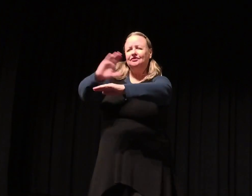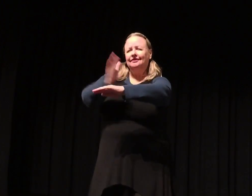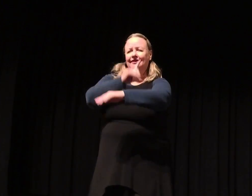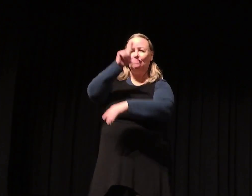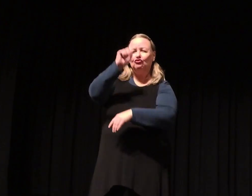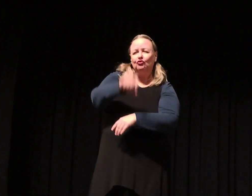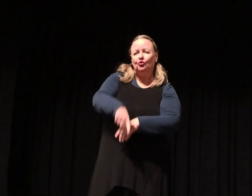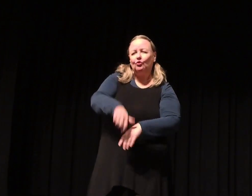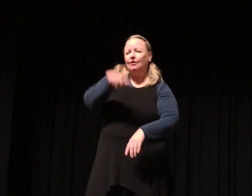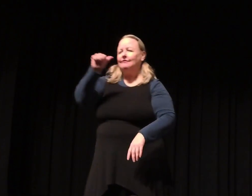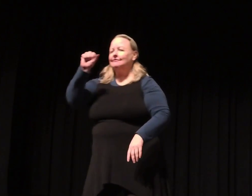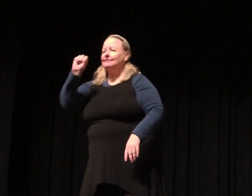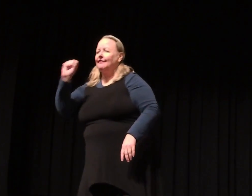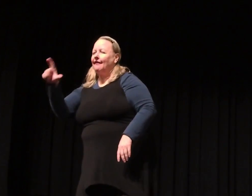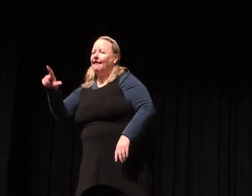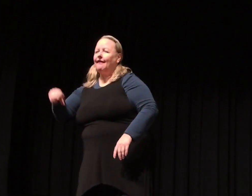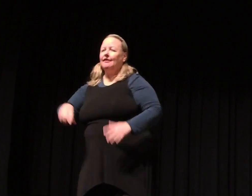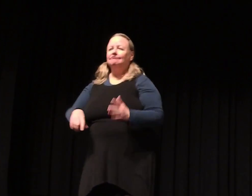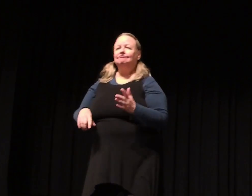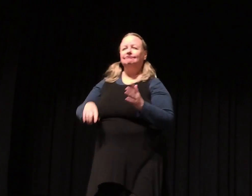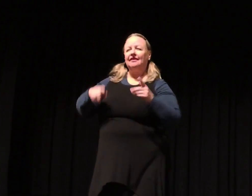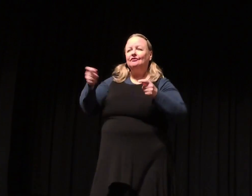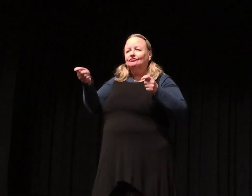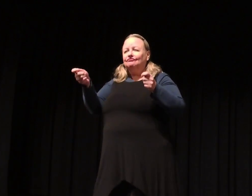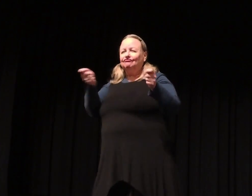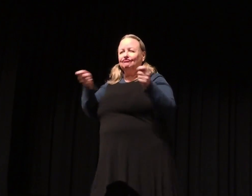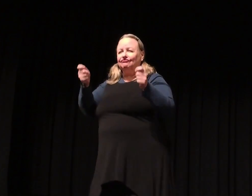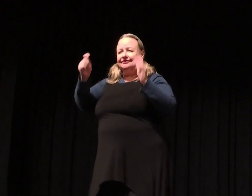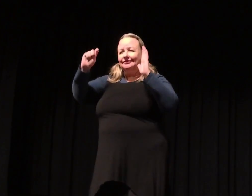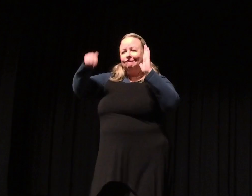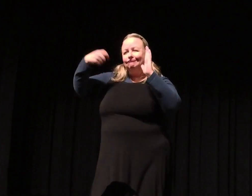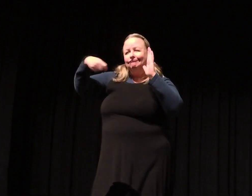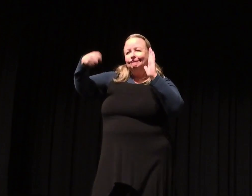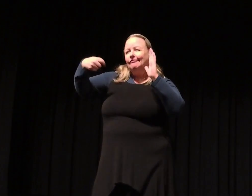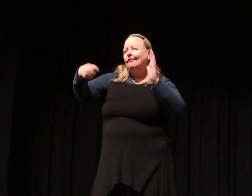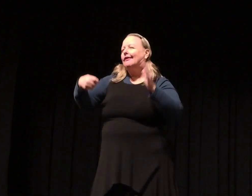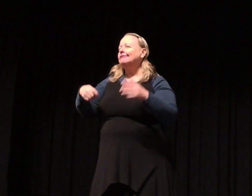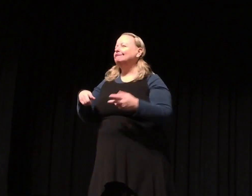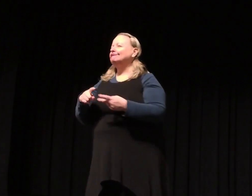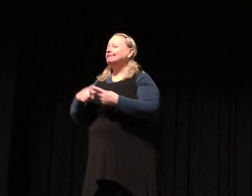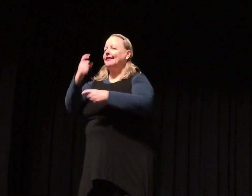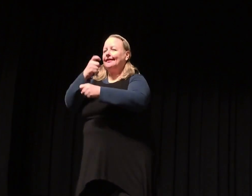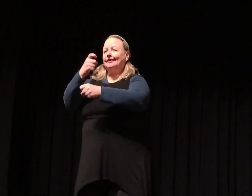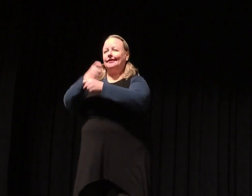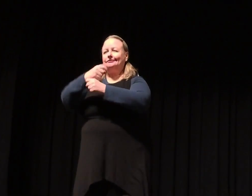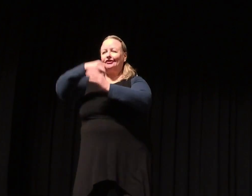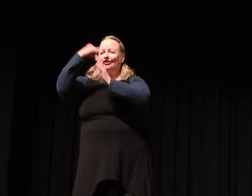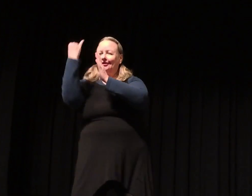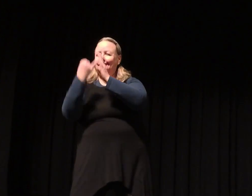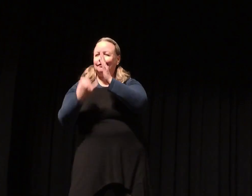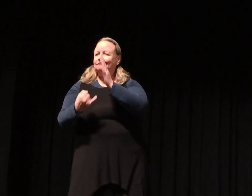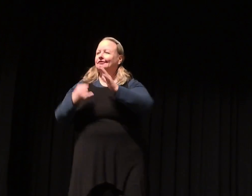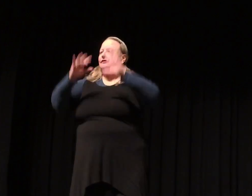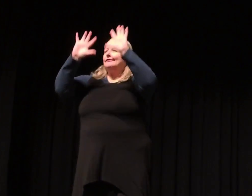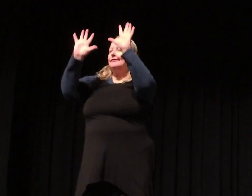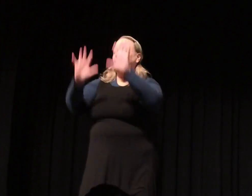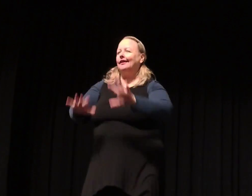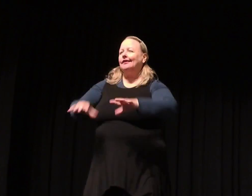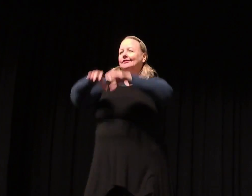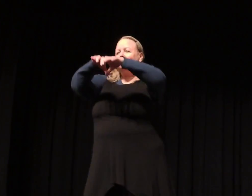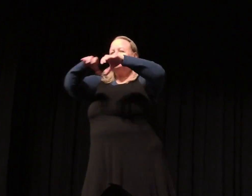Puis je fais plein de musique en ASL, LSQ, je fais des montages